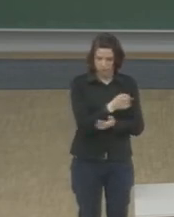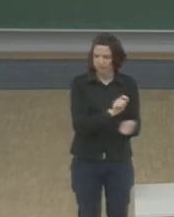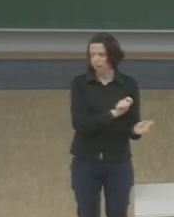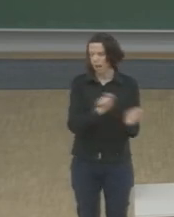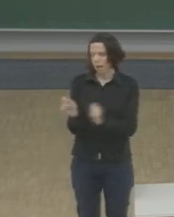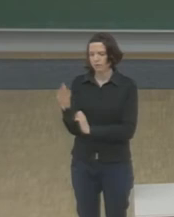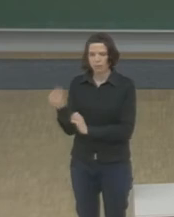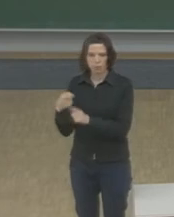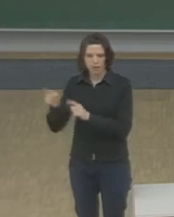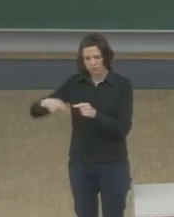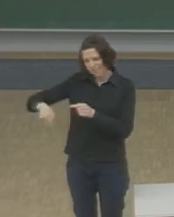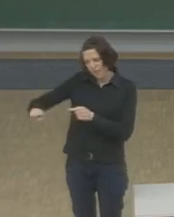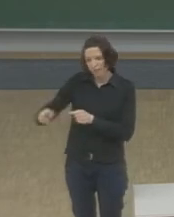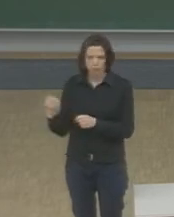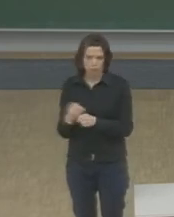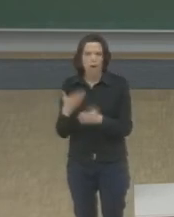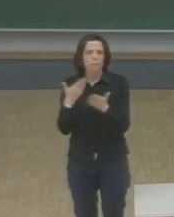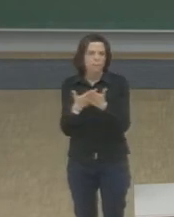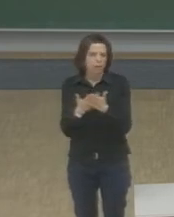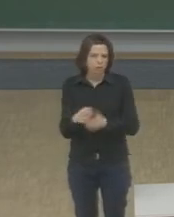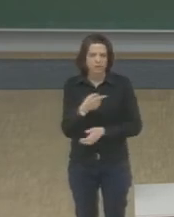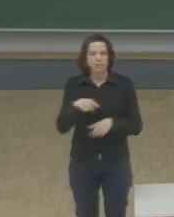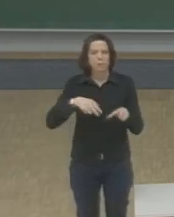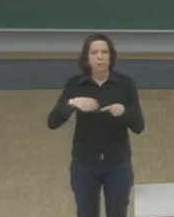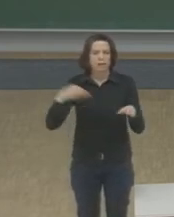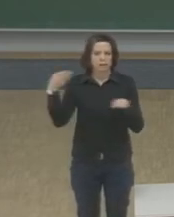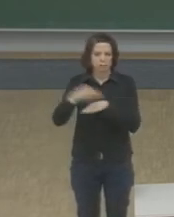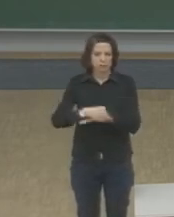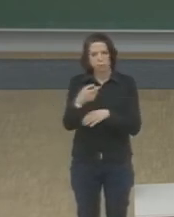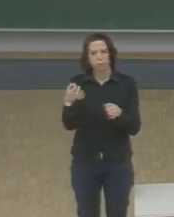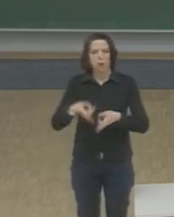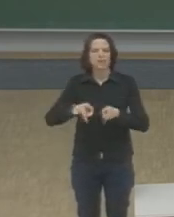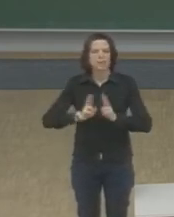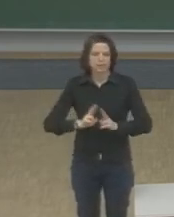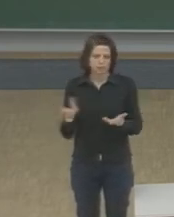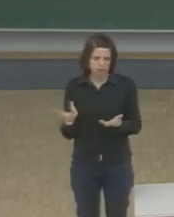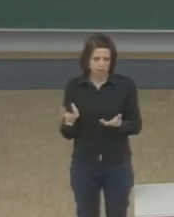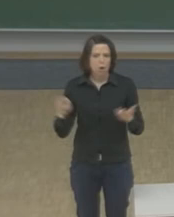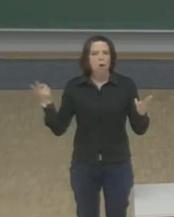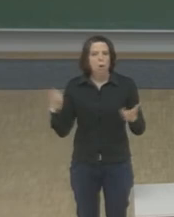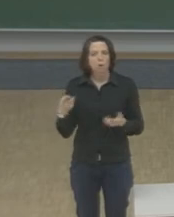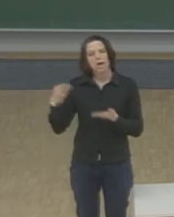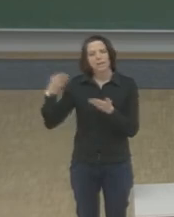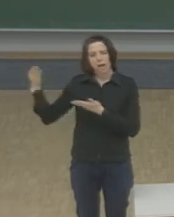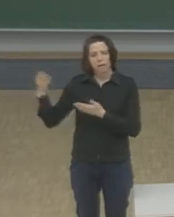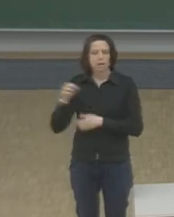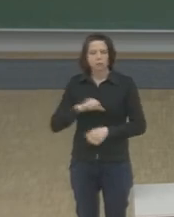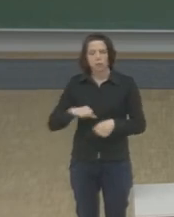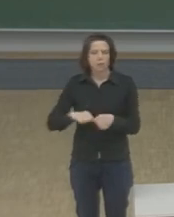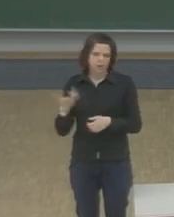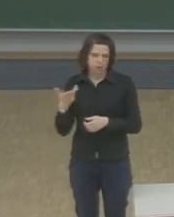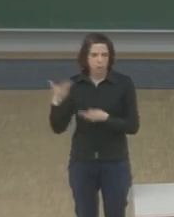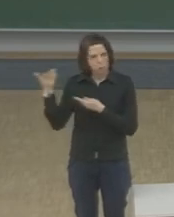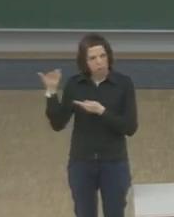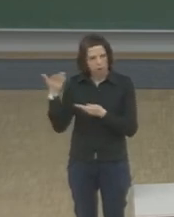mache jetzt ein paar Beispiele. Sie lassen sich zum Beispiel in der Bank über einen Kredit oder im Krankenhaus über eine OP beraten.